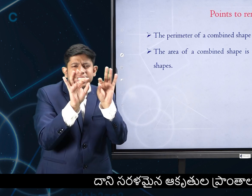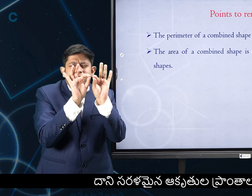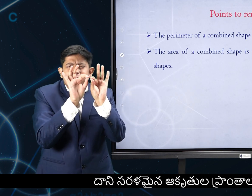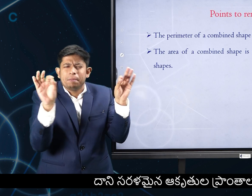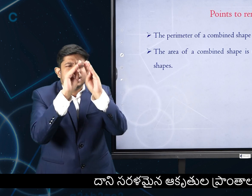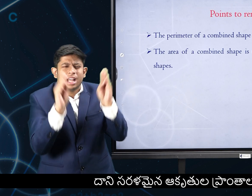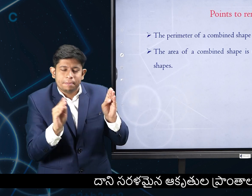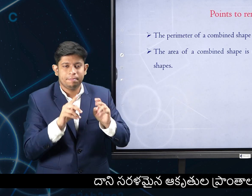మొత్తం.